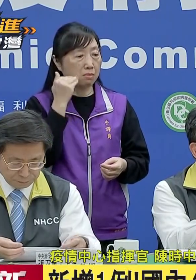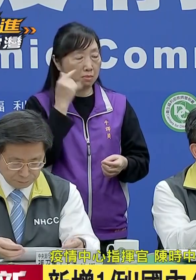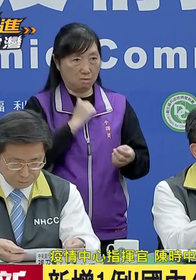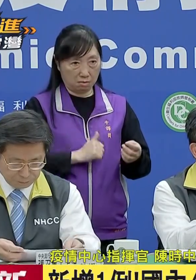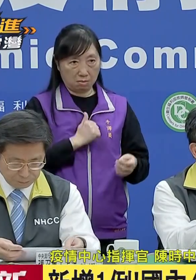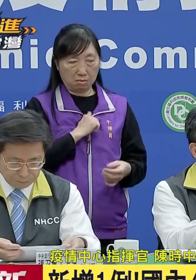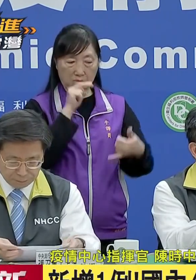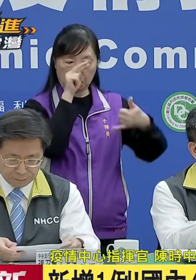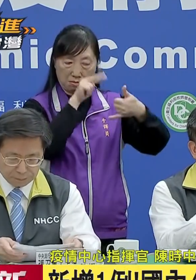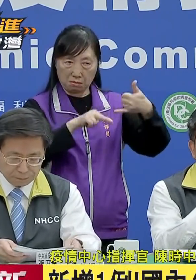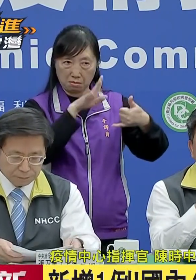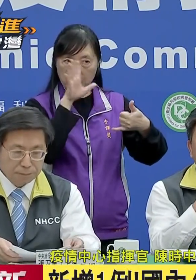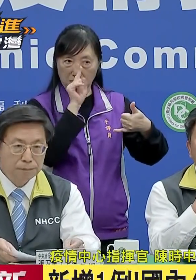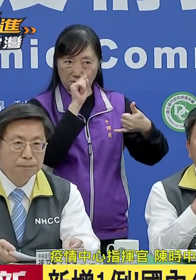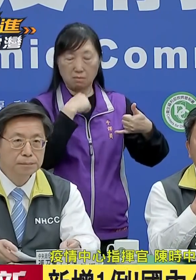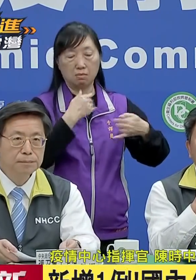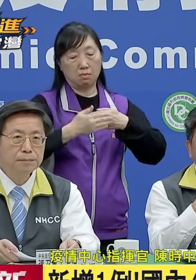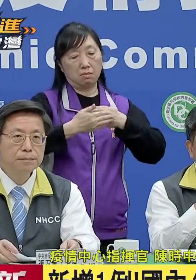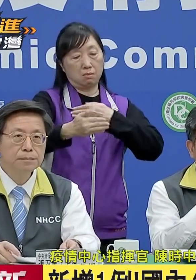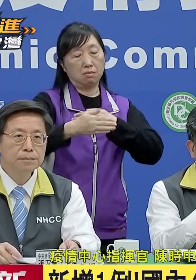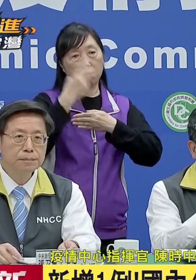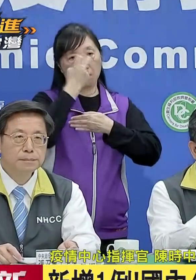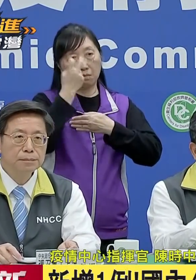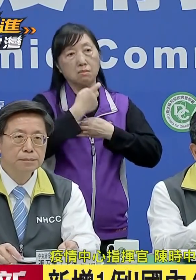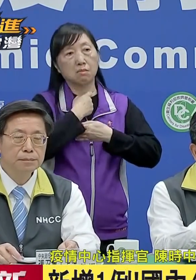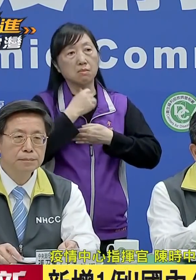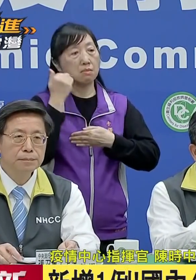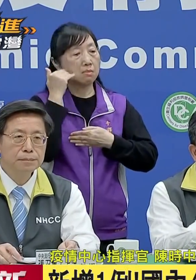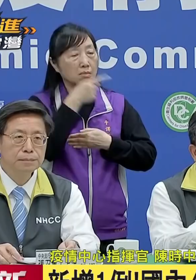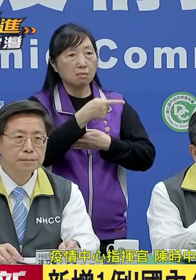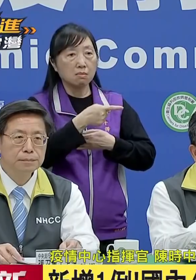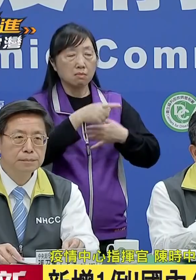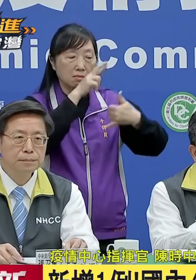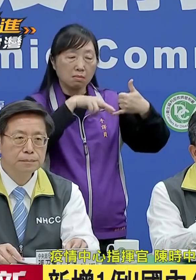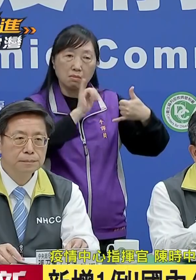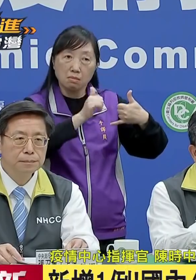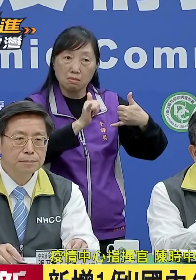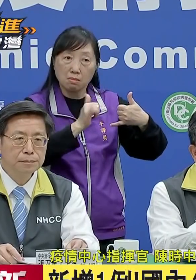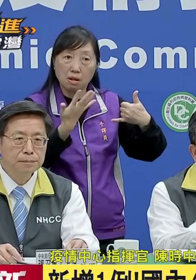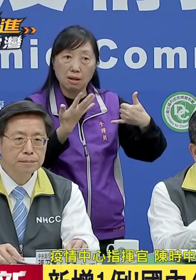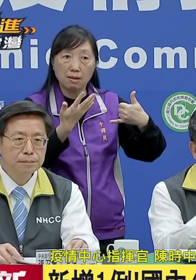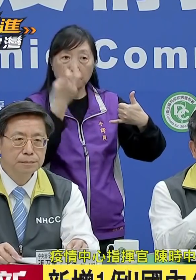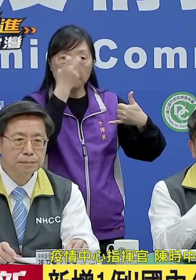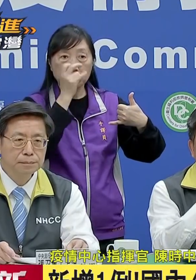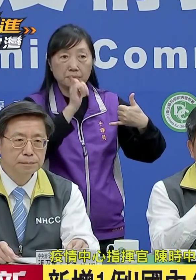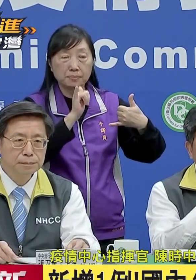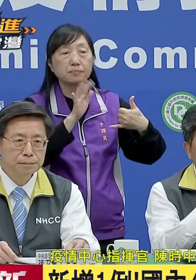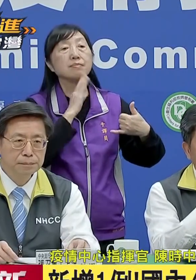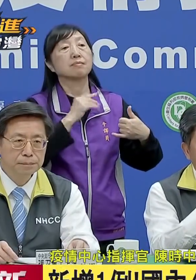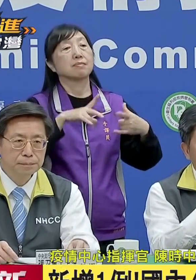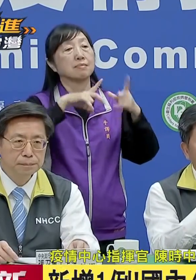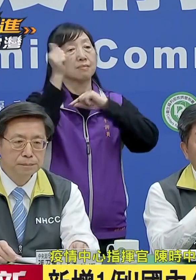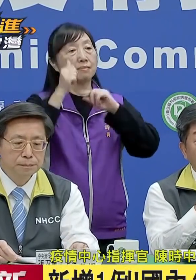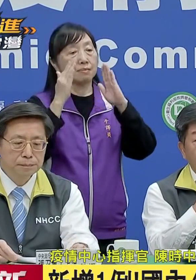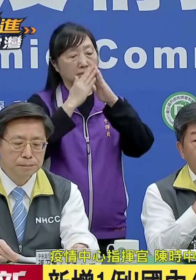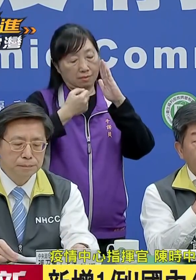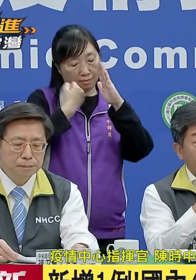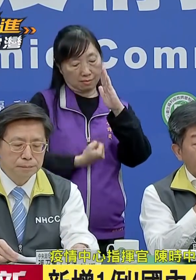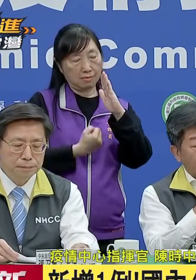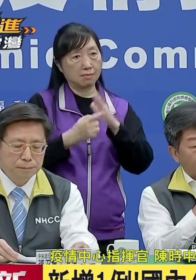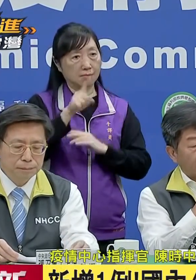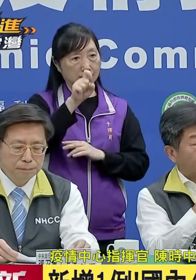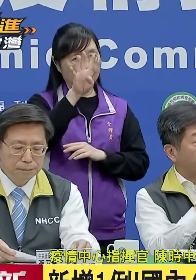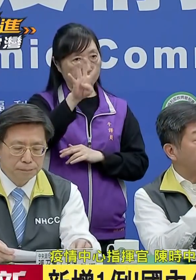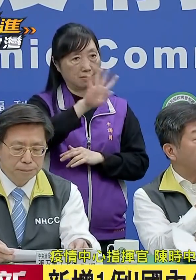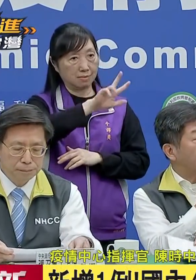的裁剪，那没有症状的话，好，我们要回家哈做居家隔离14天，好，这